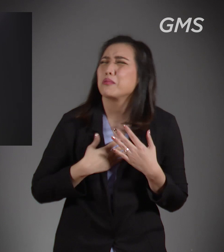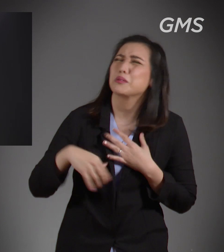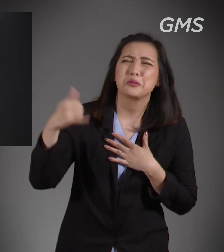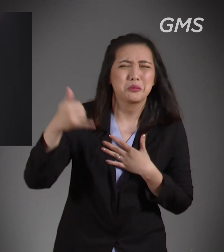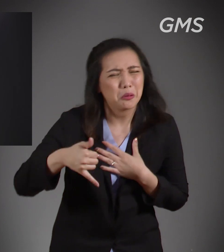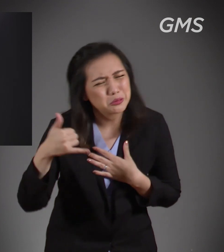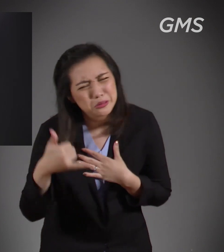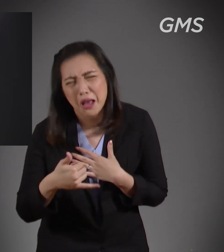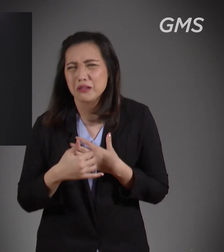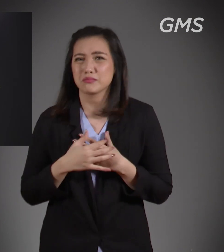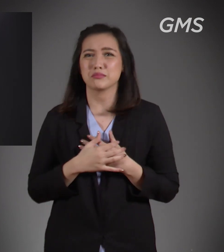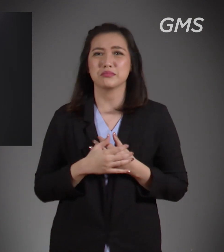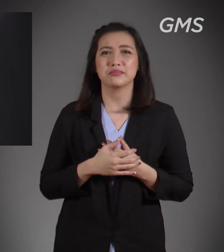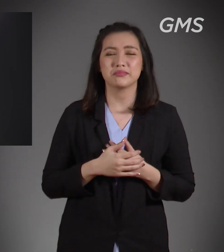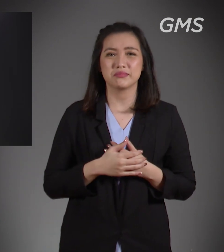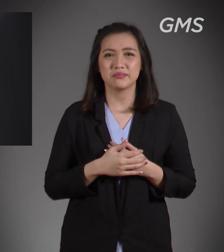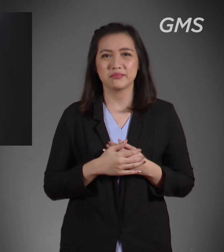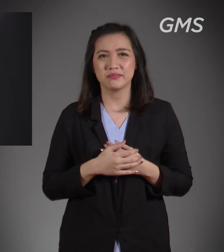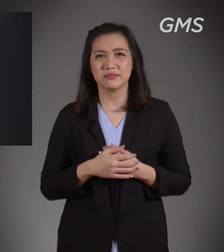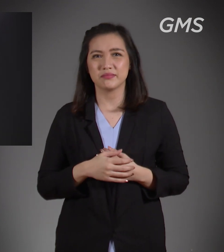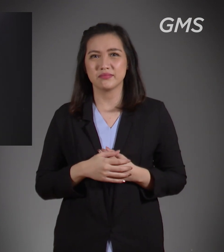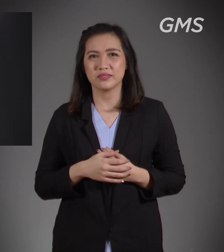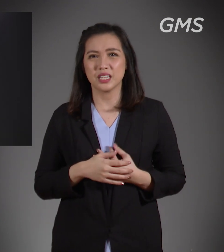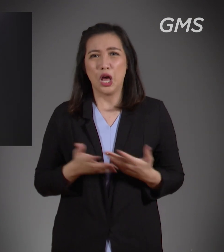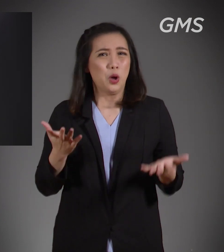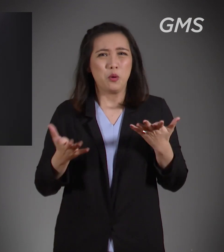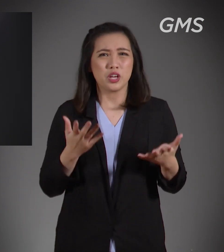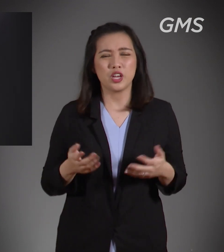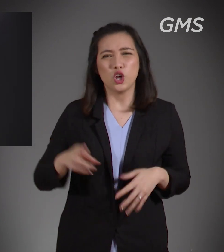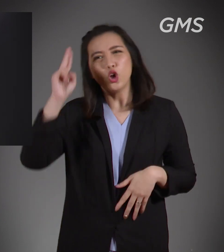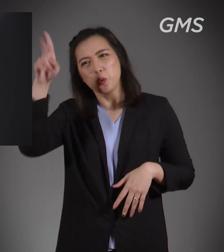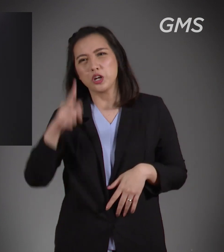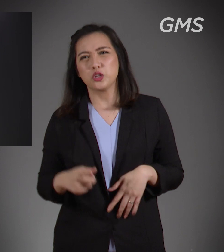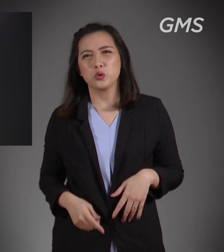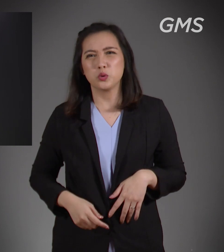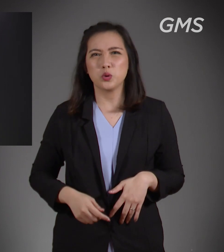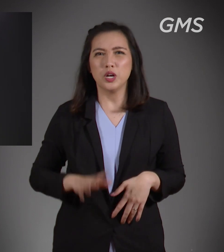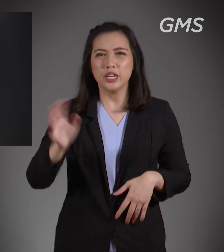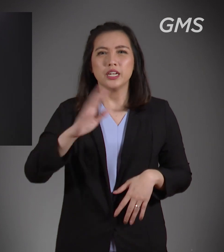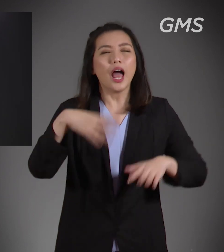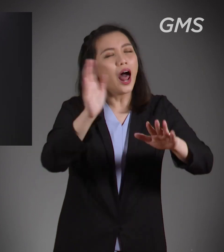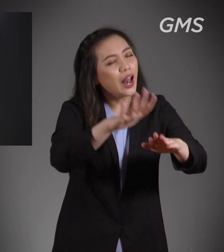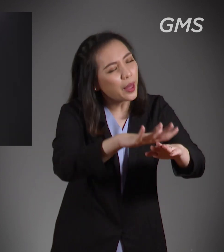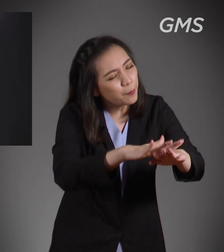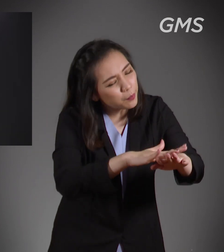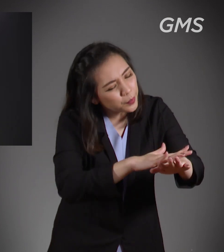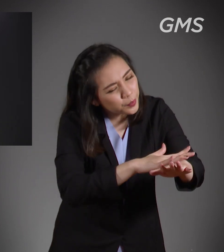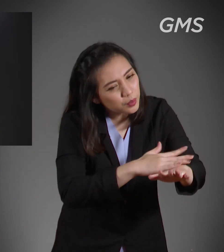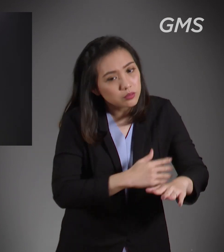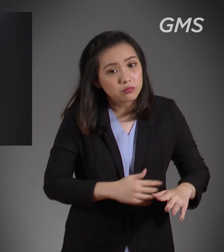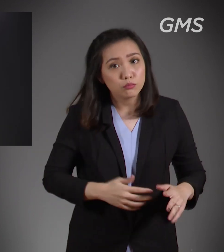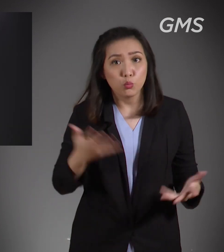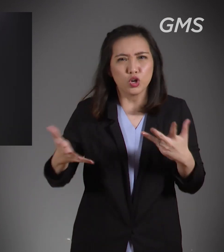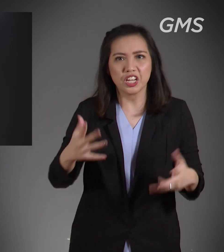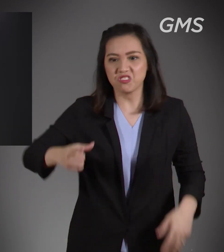him, kalau Tuhan sedang memperlakukan dia dengan tidak biasa, tidak lembut, bahkan malahan